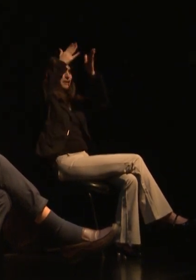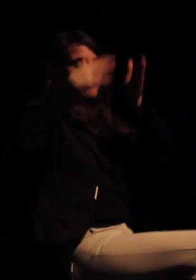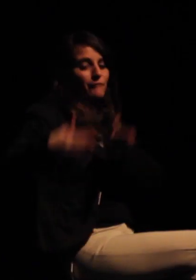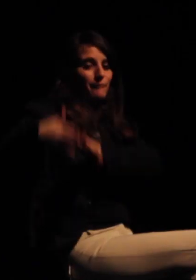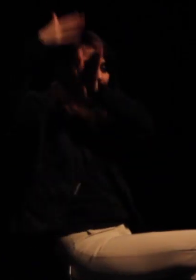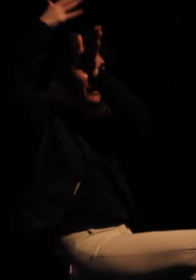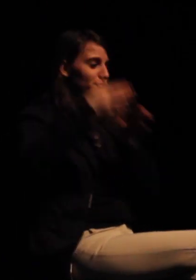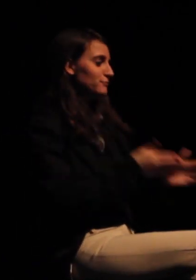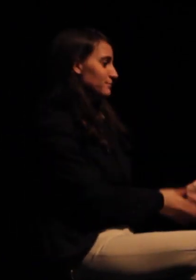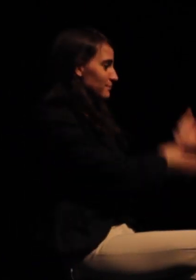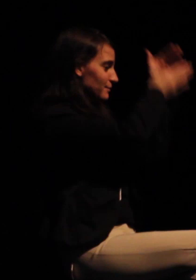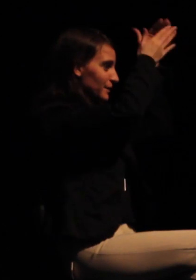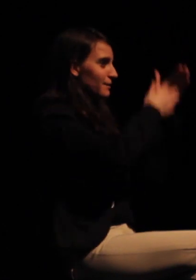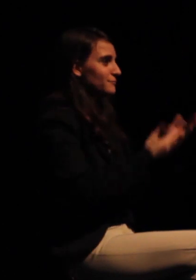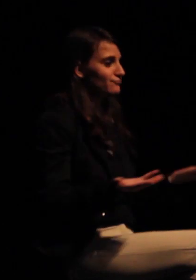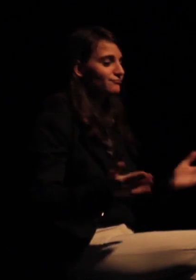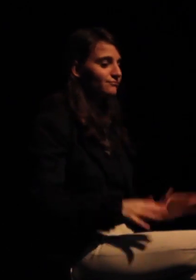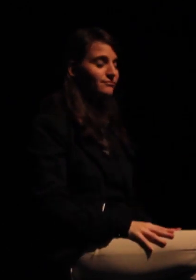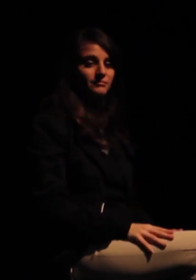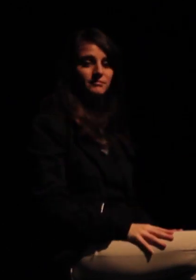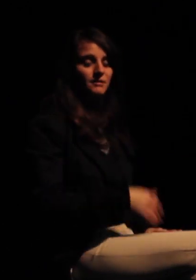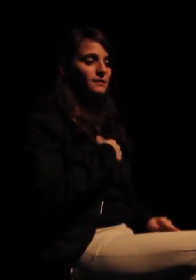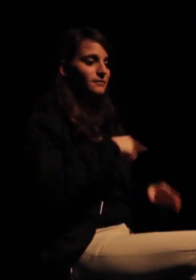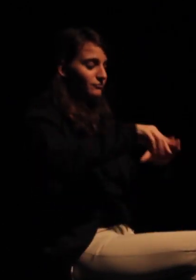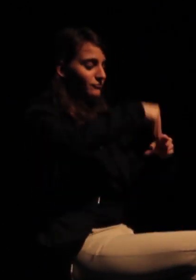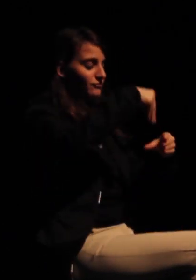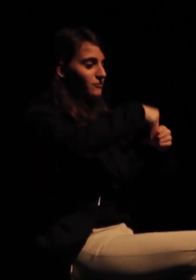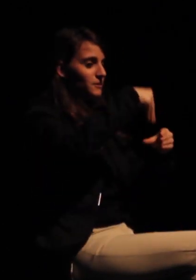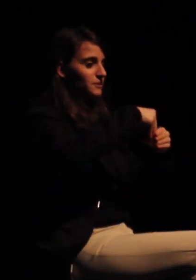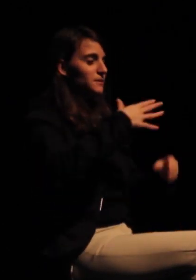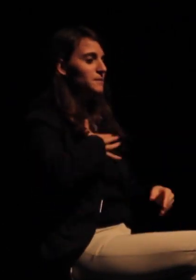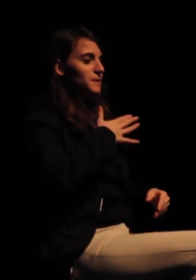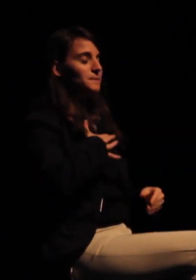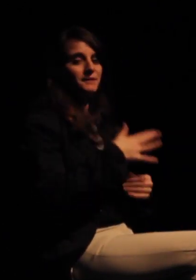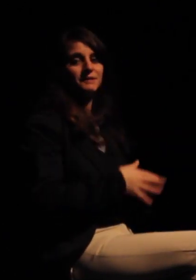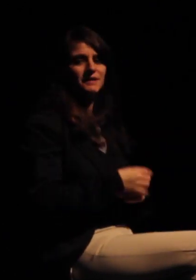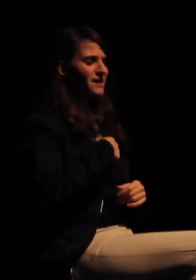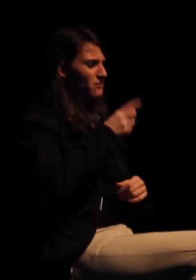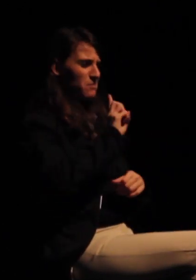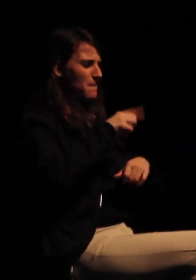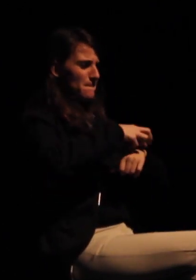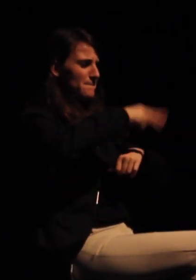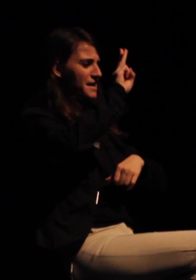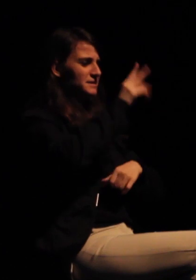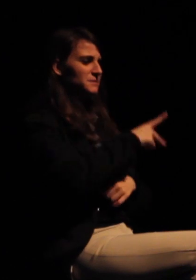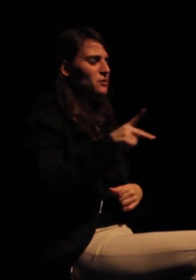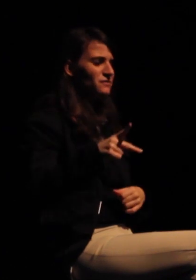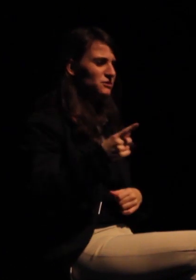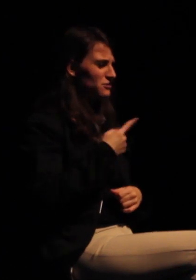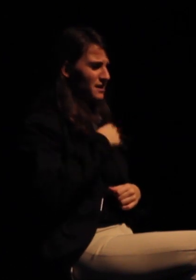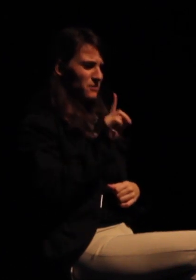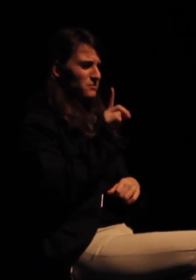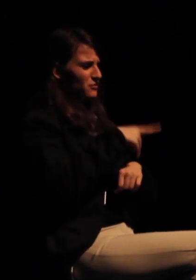estão crescendo lá. Então agora, desde que eu fui eleito, o pessoal fala assim: mestre. Eu falei: não sou mestre. Professor? Eu falei: